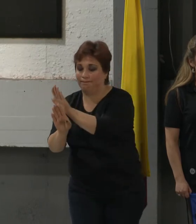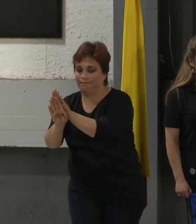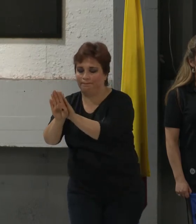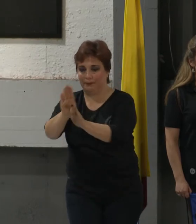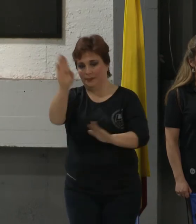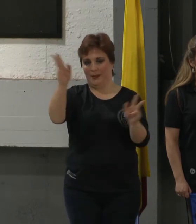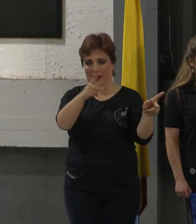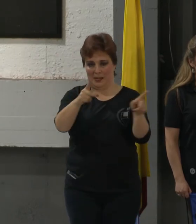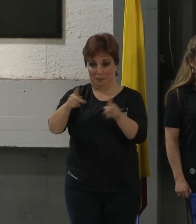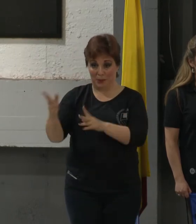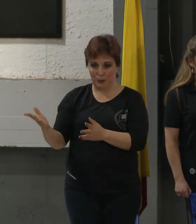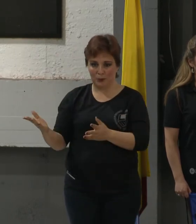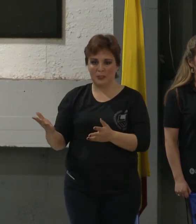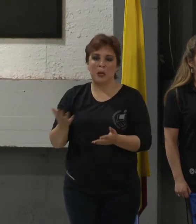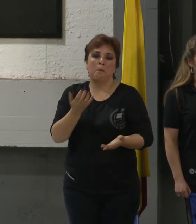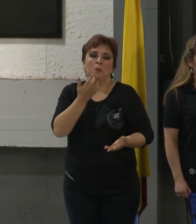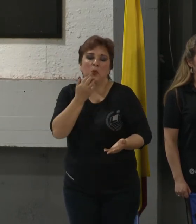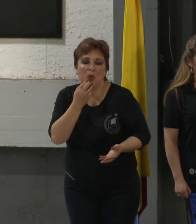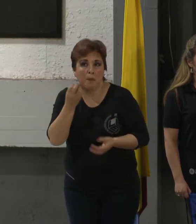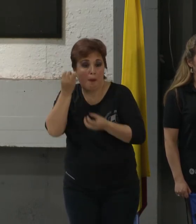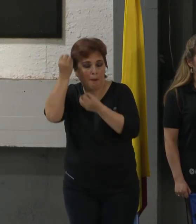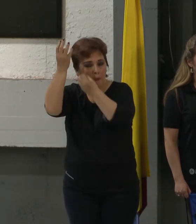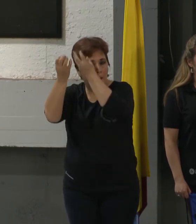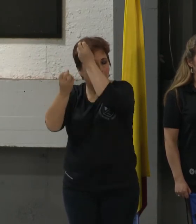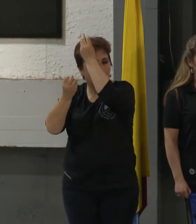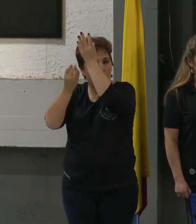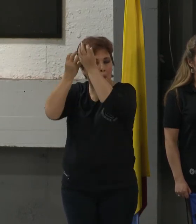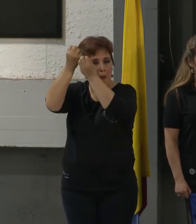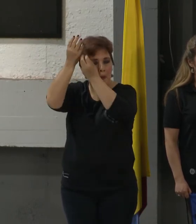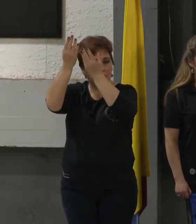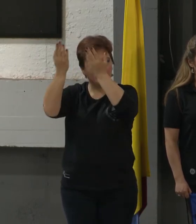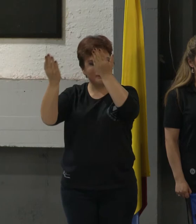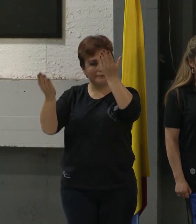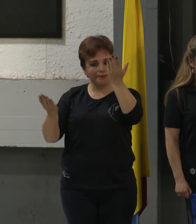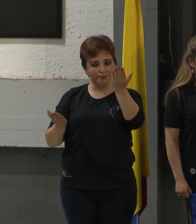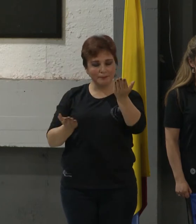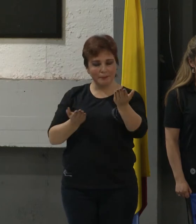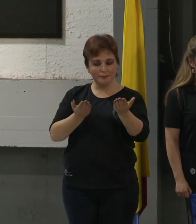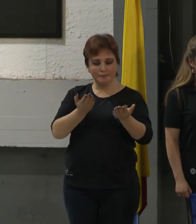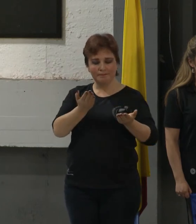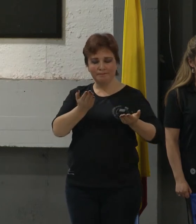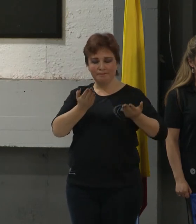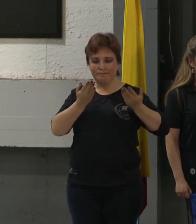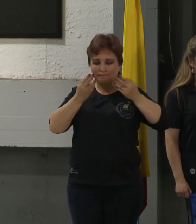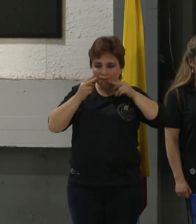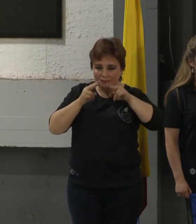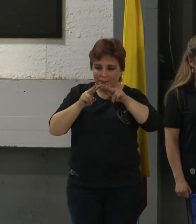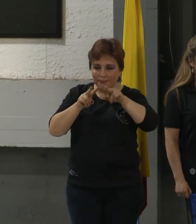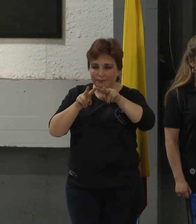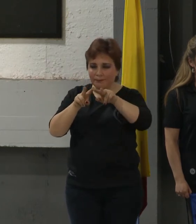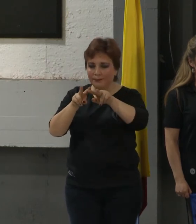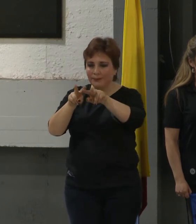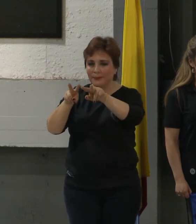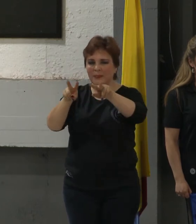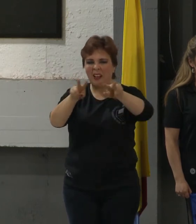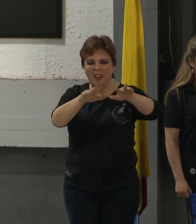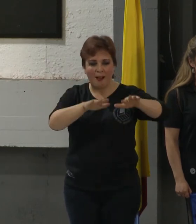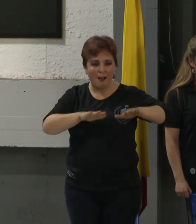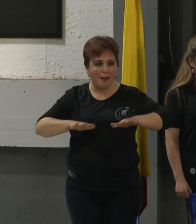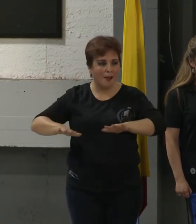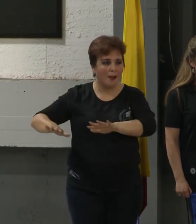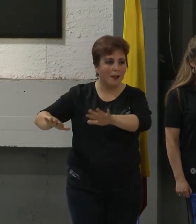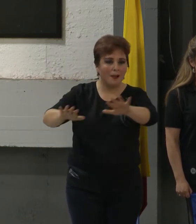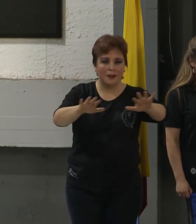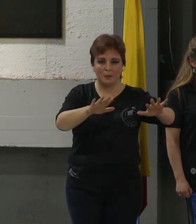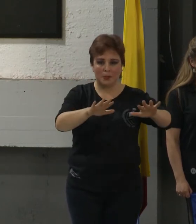personas tales como la creatividad el equilibrio y su visión acerca del color y el espacio con los